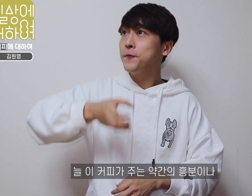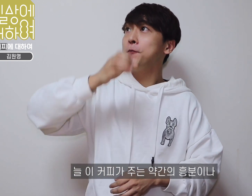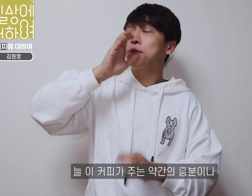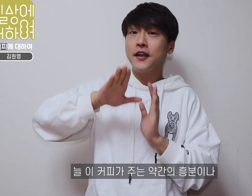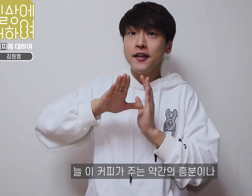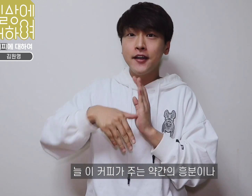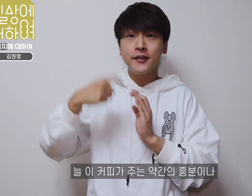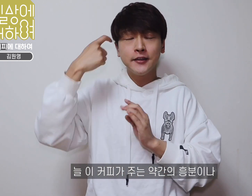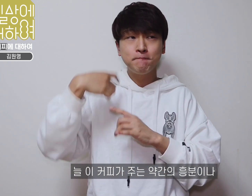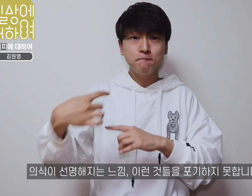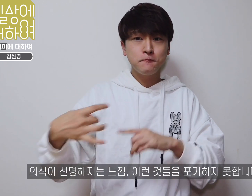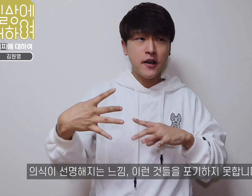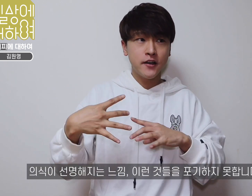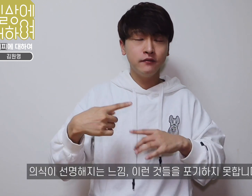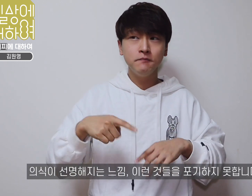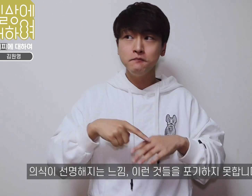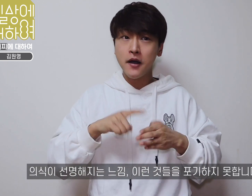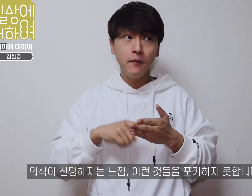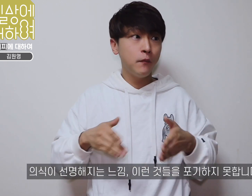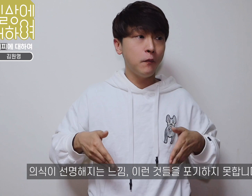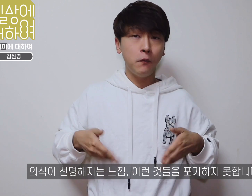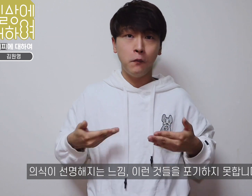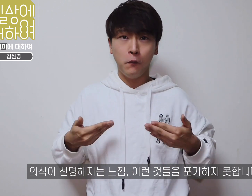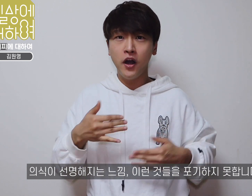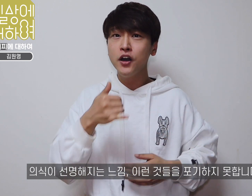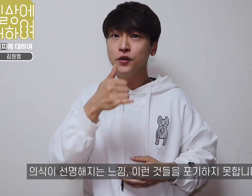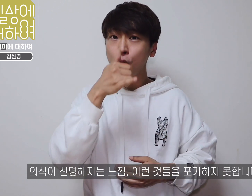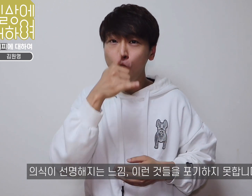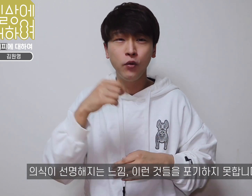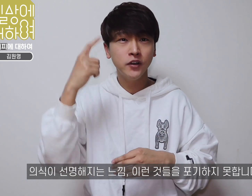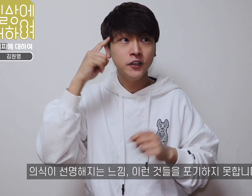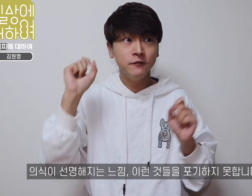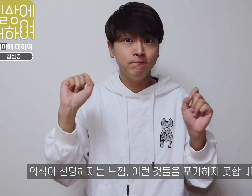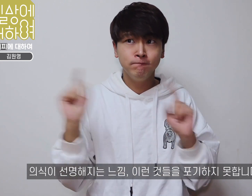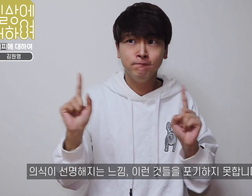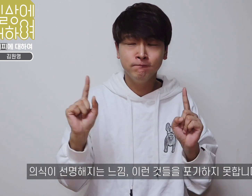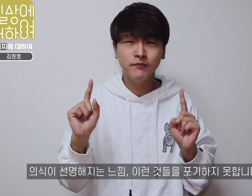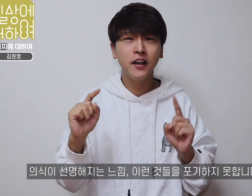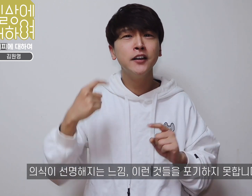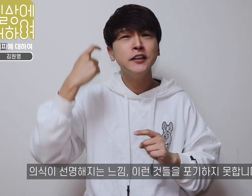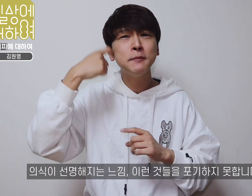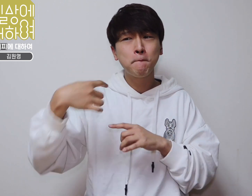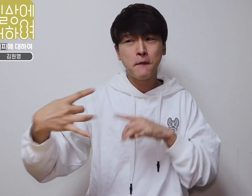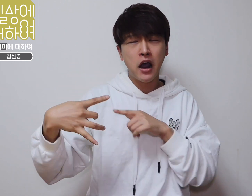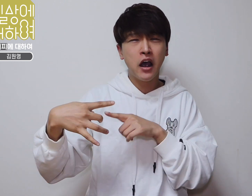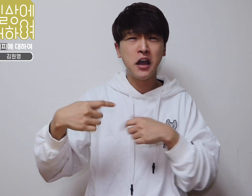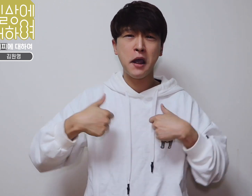흥분이나 의식이 선명해지는 느낌? 이런 것들을 포기하지 못합니다.